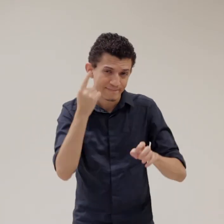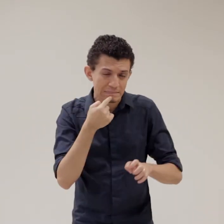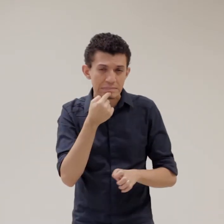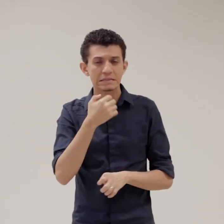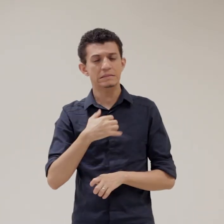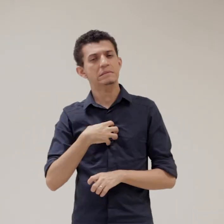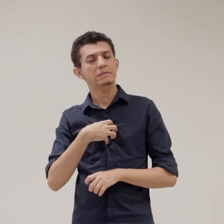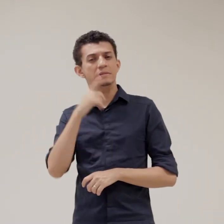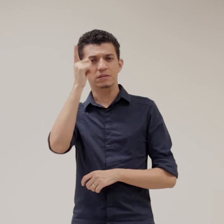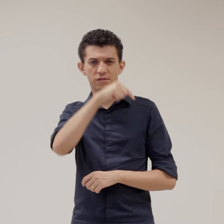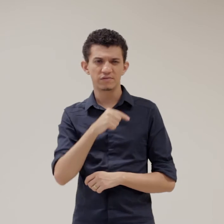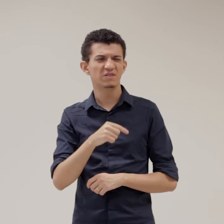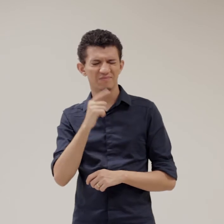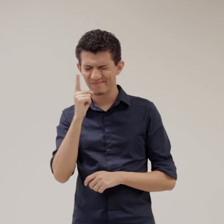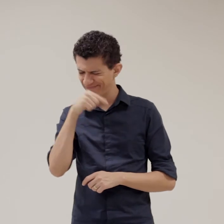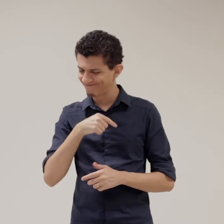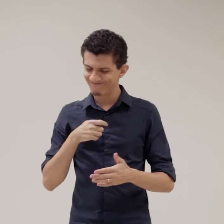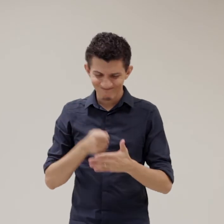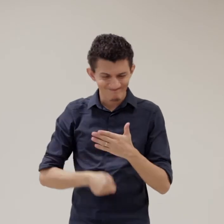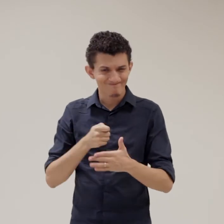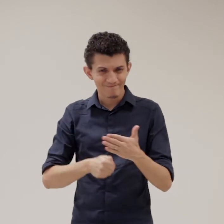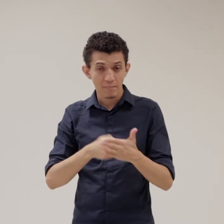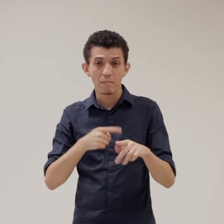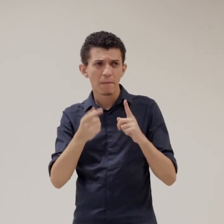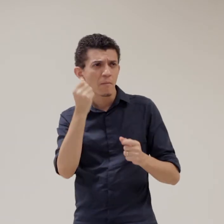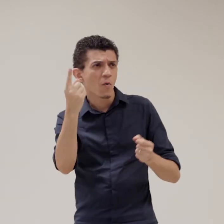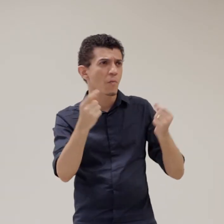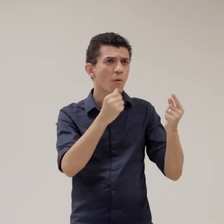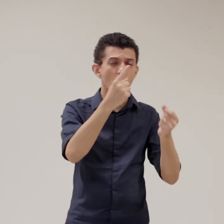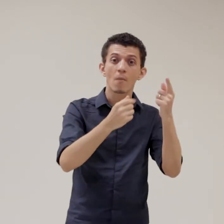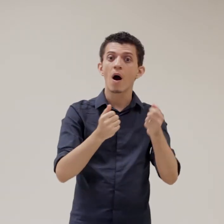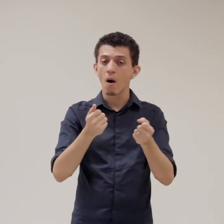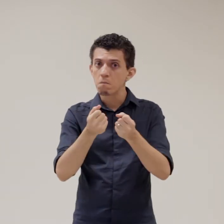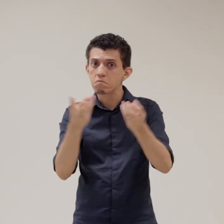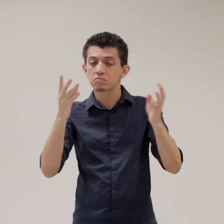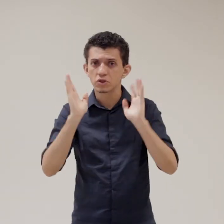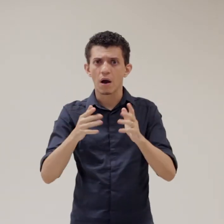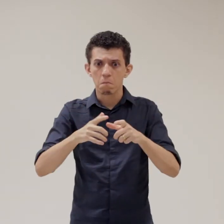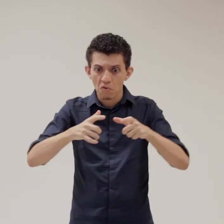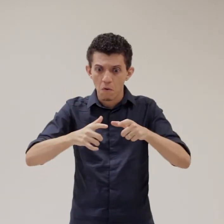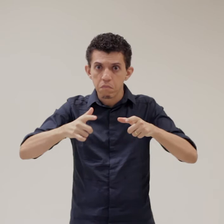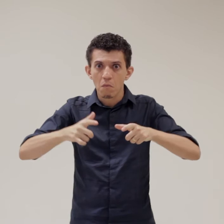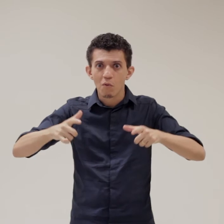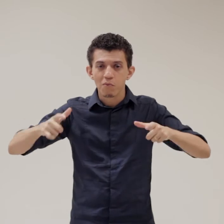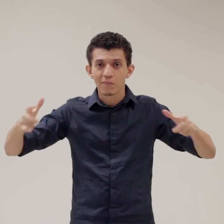o caso da Igreja Batista Getsemane, em Belo Horizonte, Minas Gerais, cujo trabalho com deficientes auditivos conta com uma equipe de